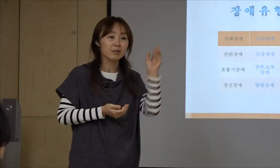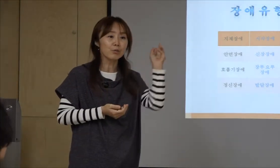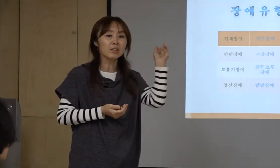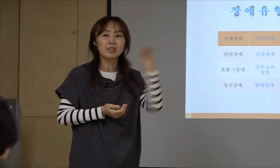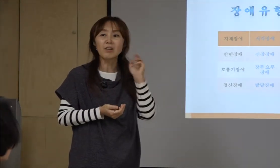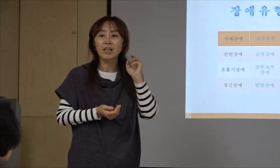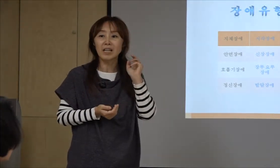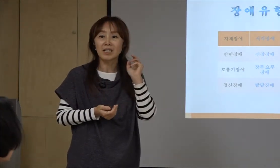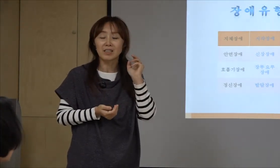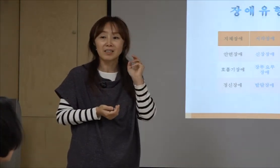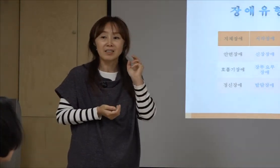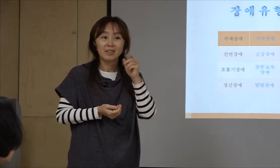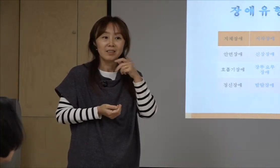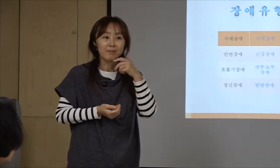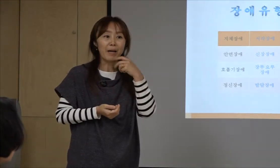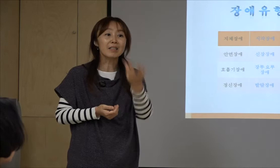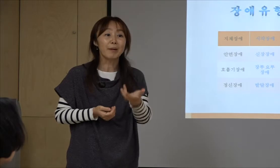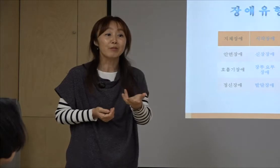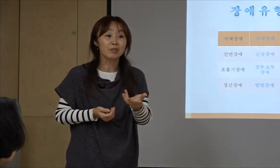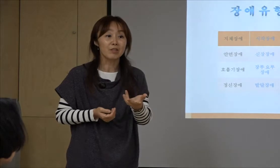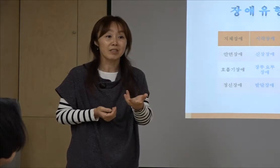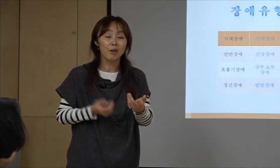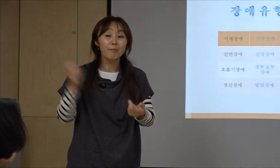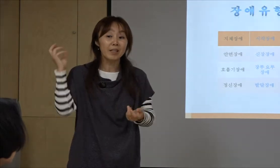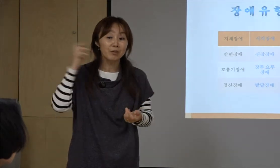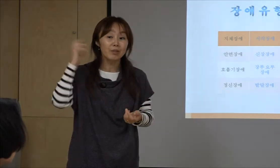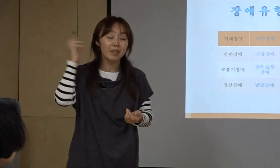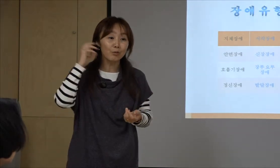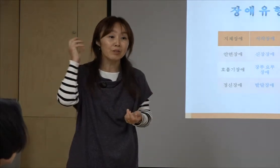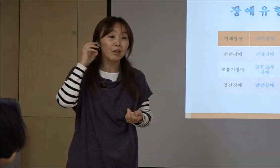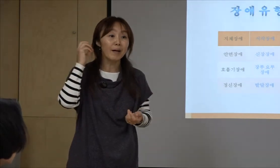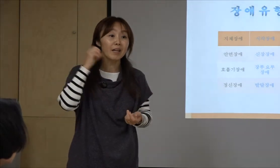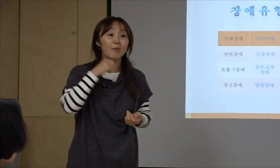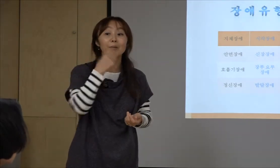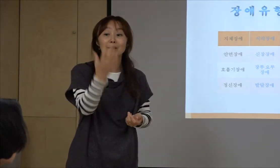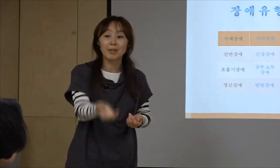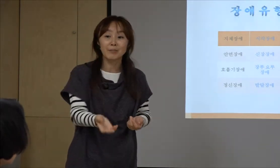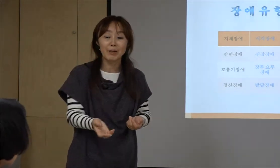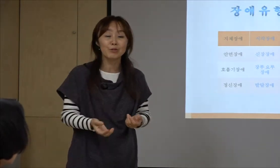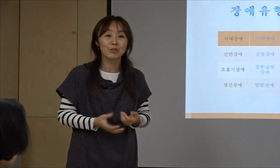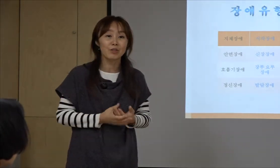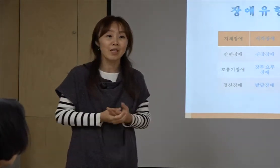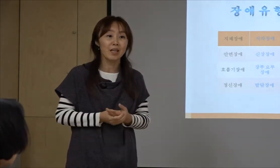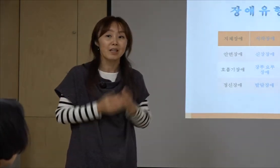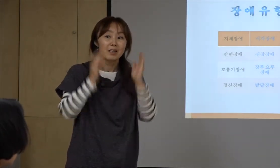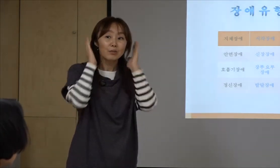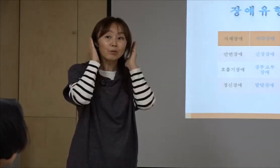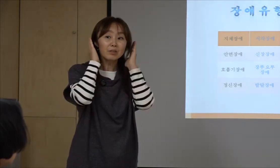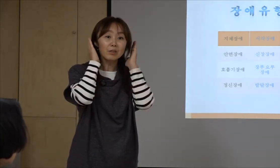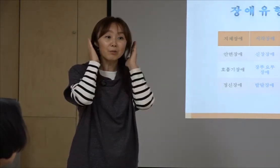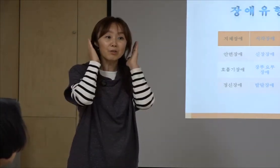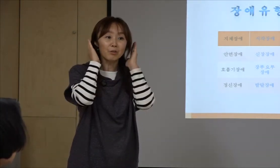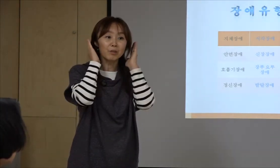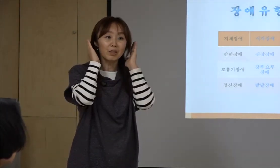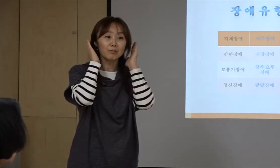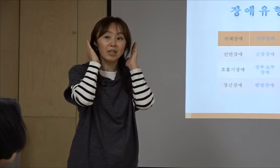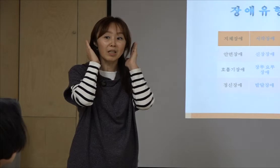소리를 들어야 말을 배우는 거잖아요. 엄마란 소리를 계속 들어봐야 엄마란 말을 배우는 건데, 소리를 들어본 적이 없기